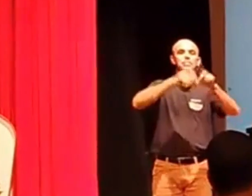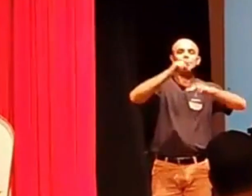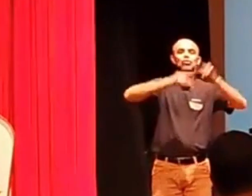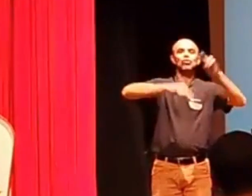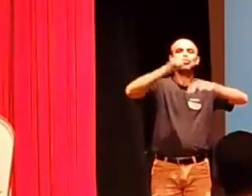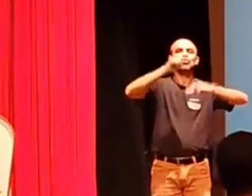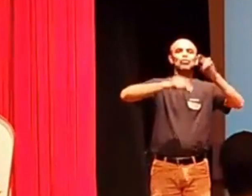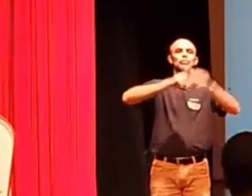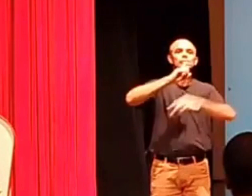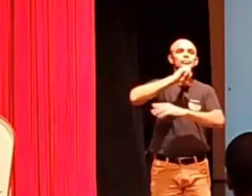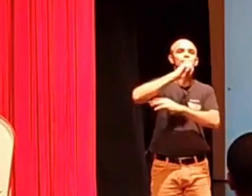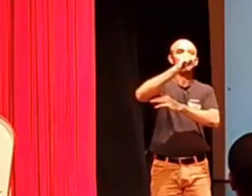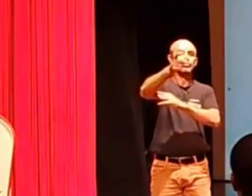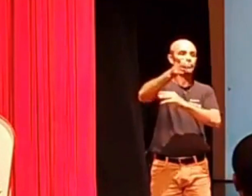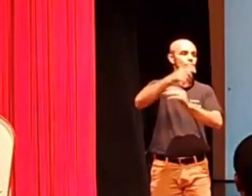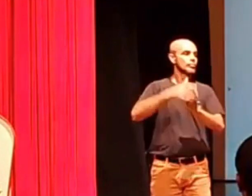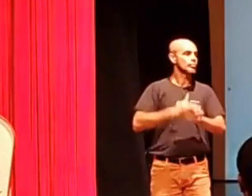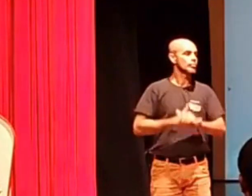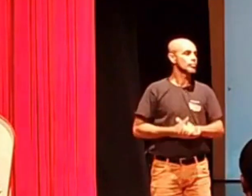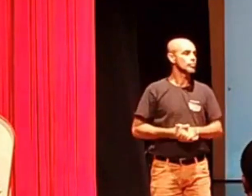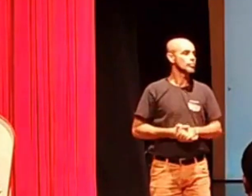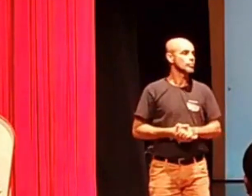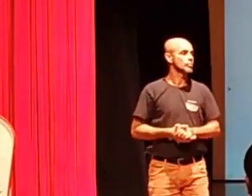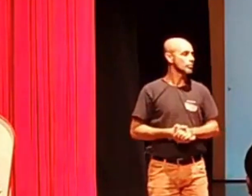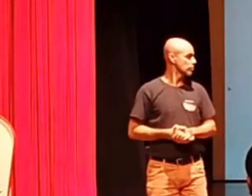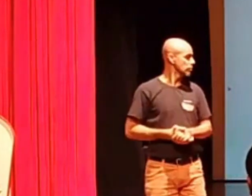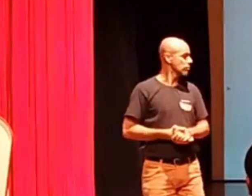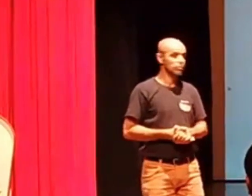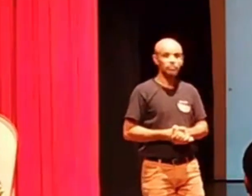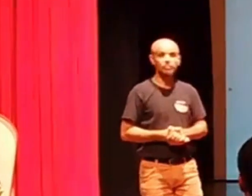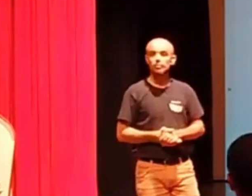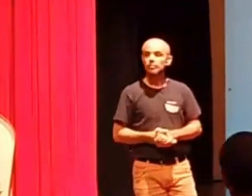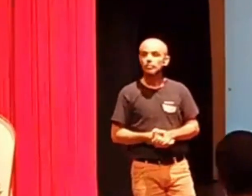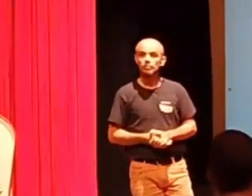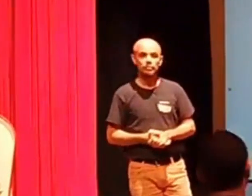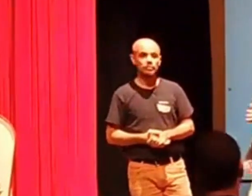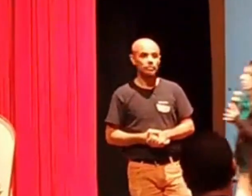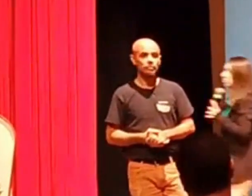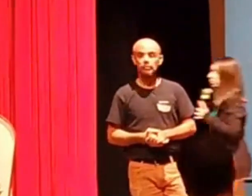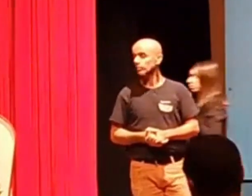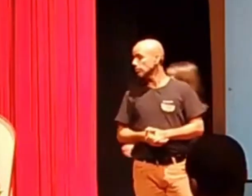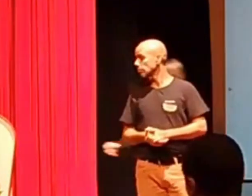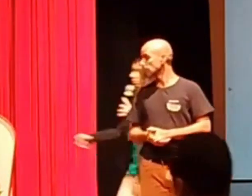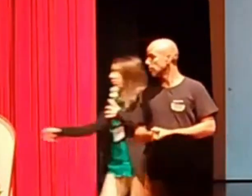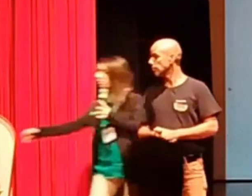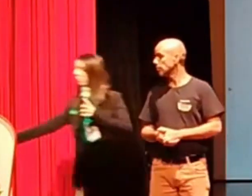tá? Estou com o passador.